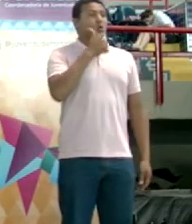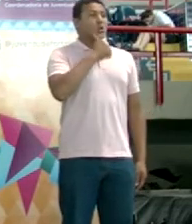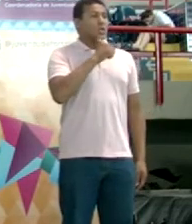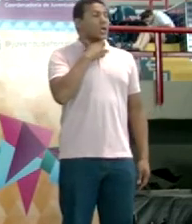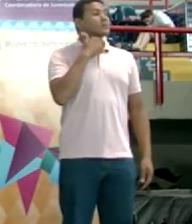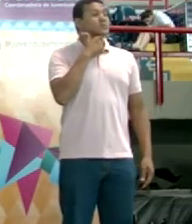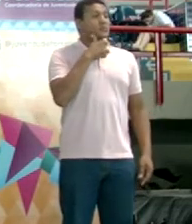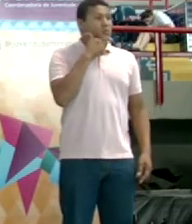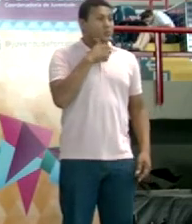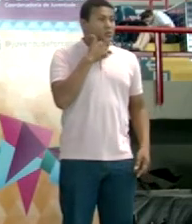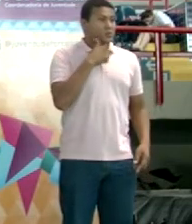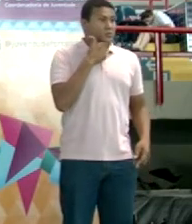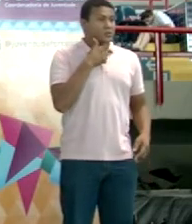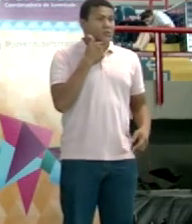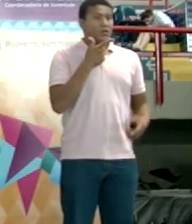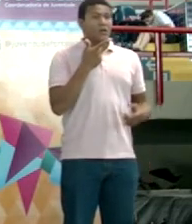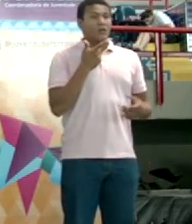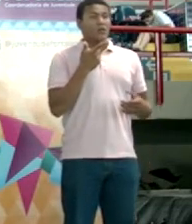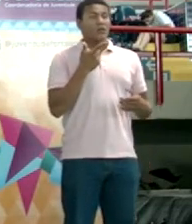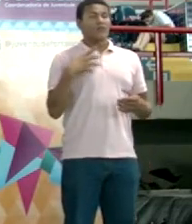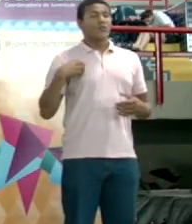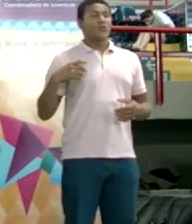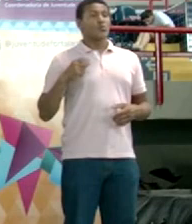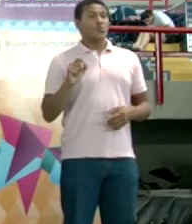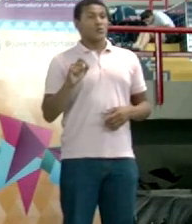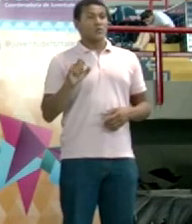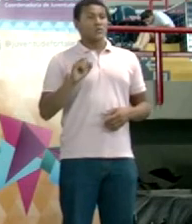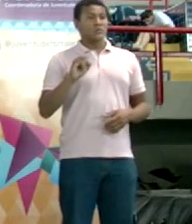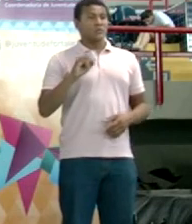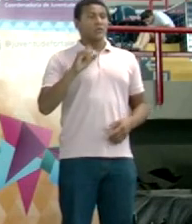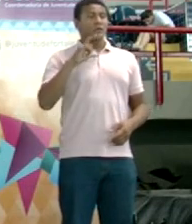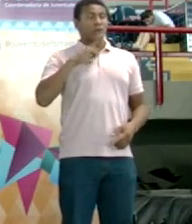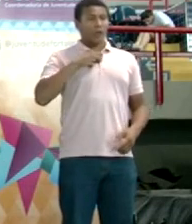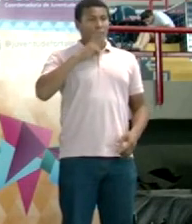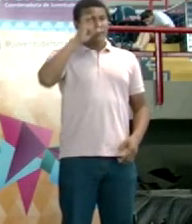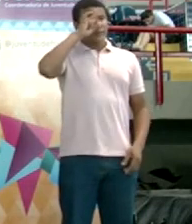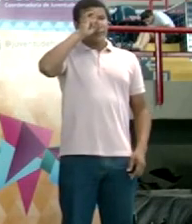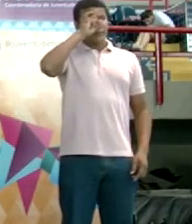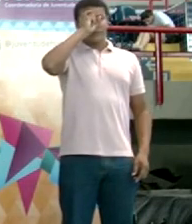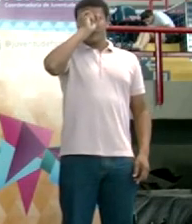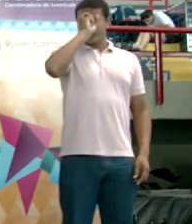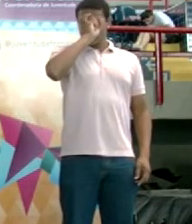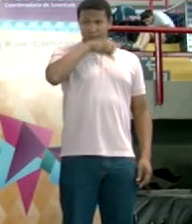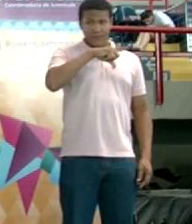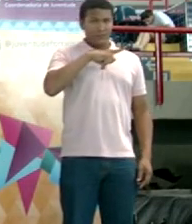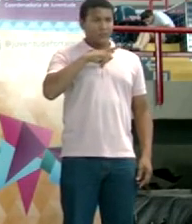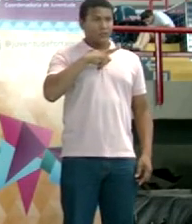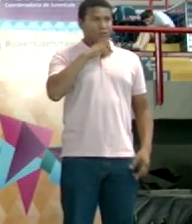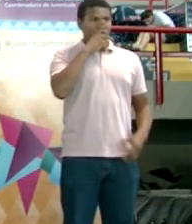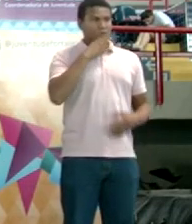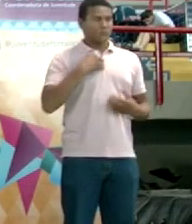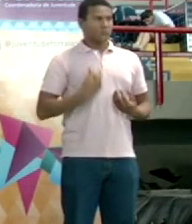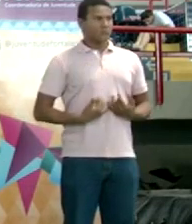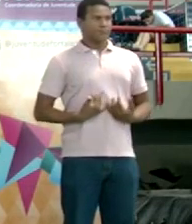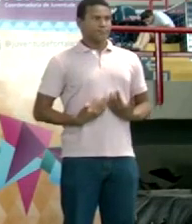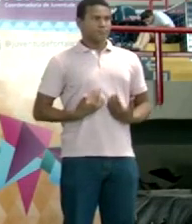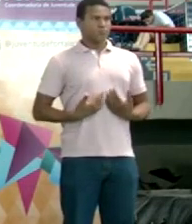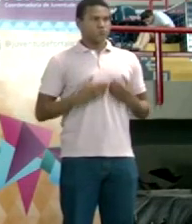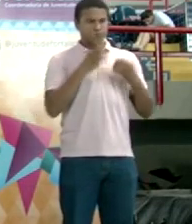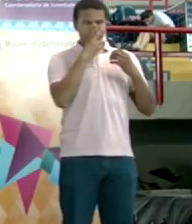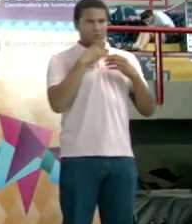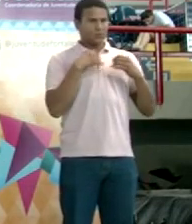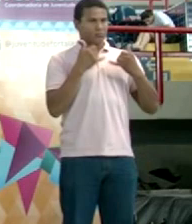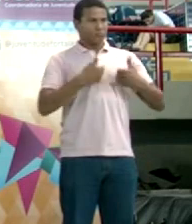a mulher às vezes é estéril quando ela tem o quê? Dificuldade, né, de ovular, pode acontecer uma